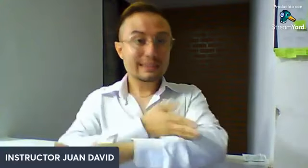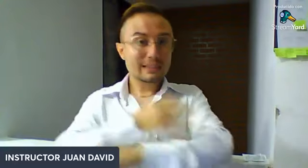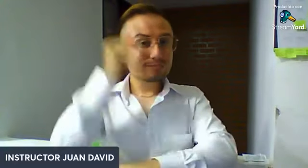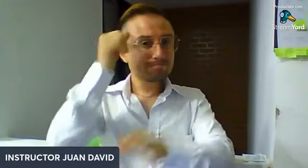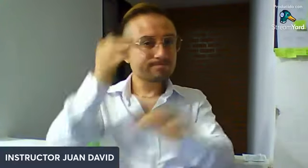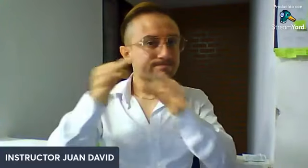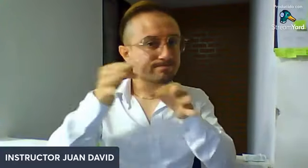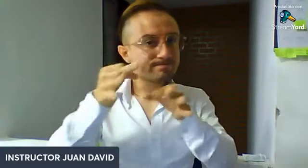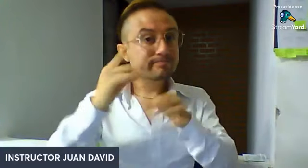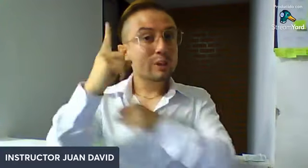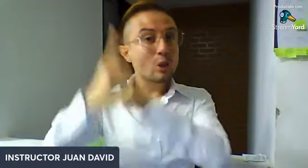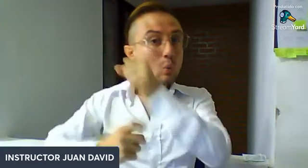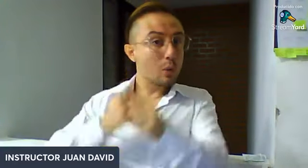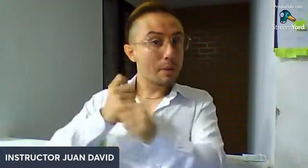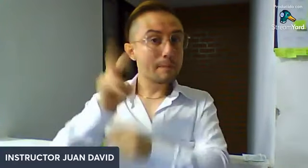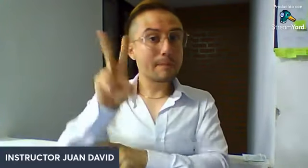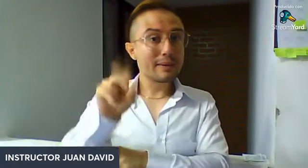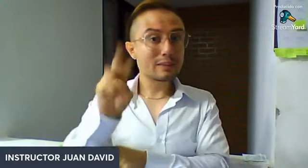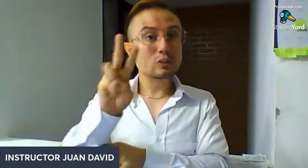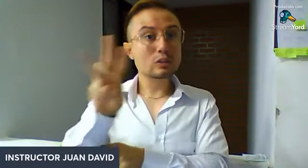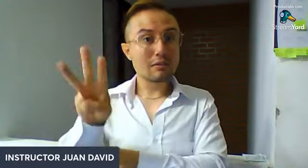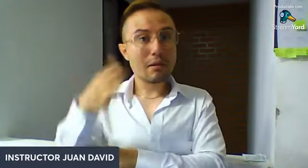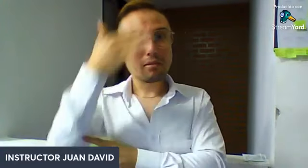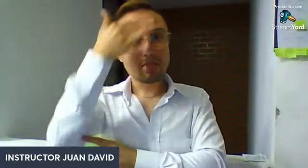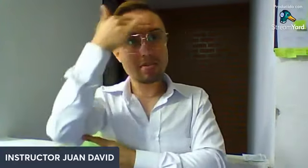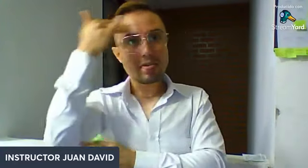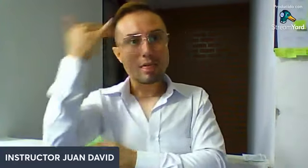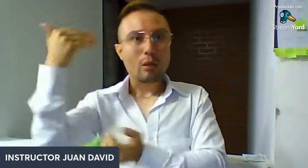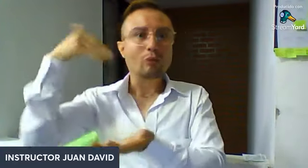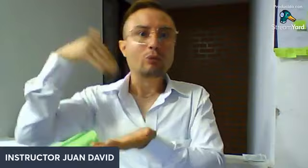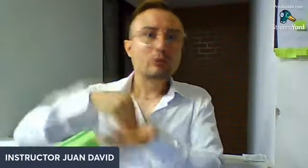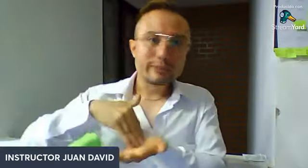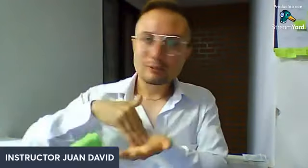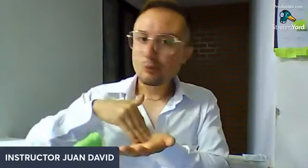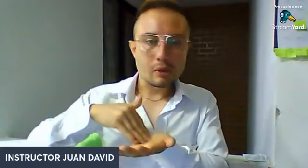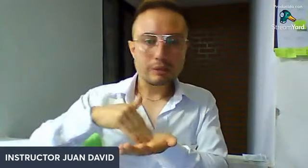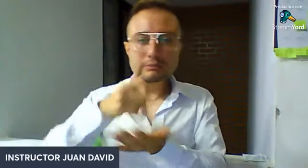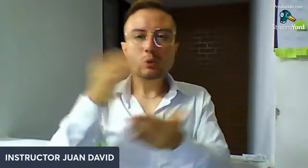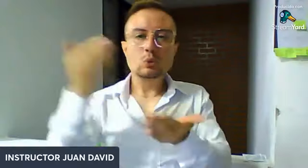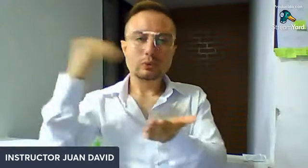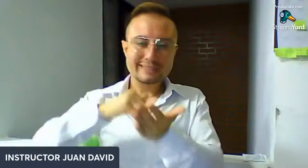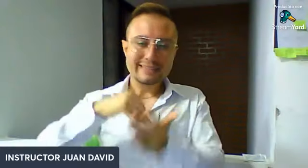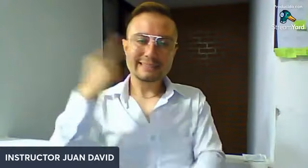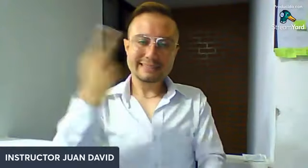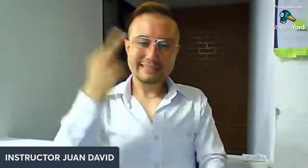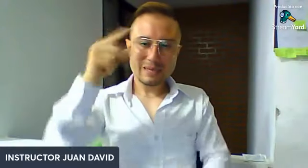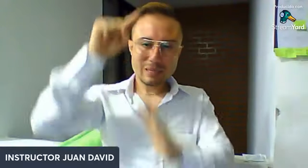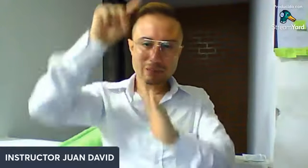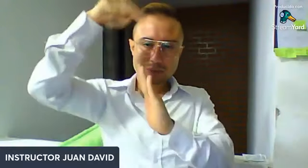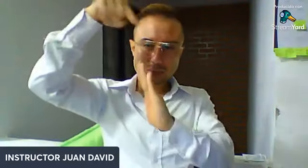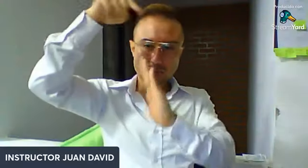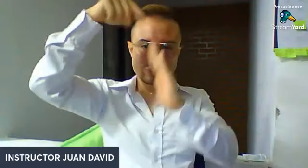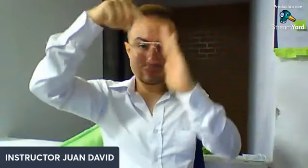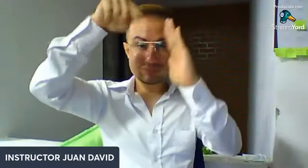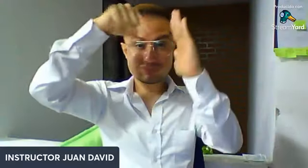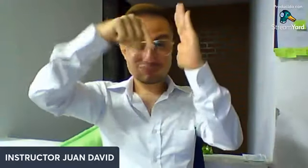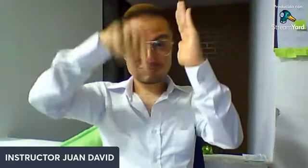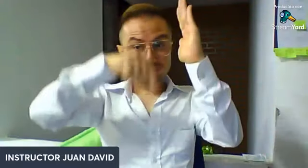que no vamos hasta aquí ya. El próximo año, en el 2023, no se les